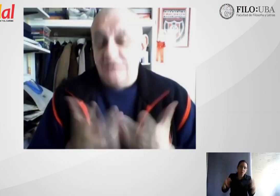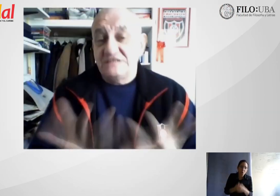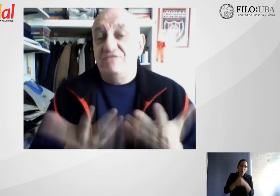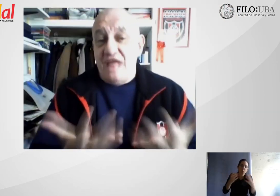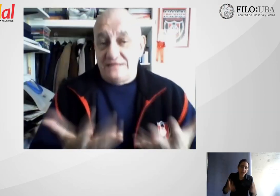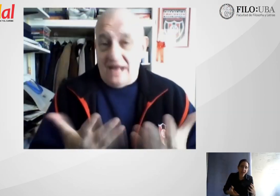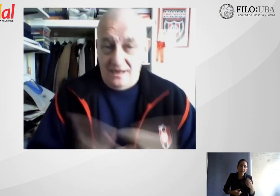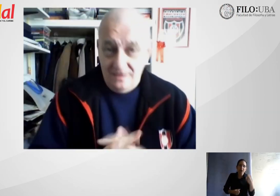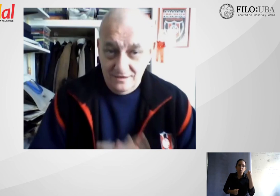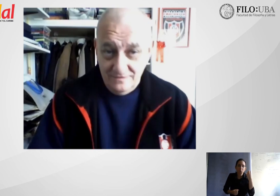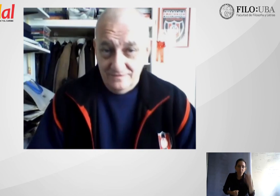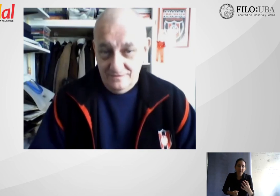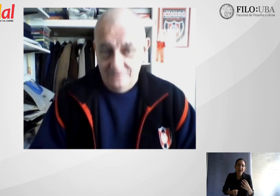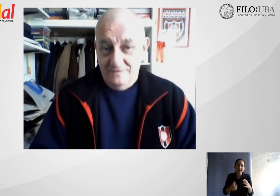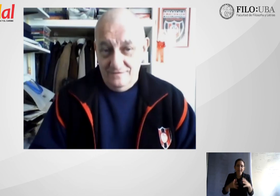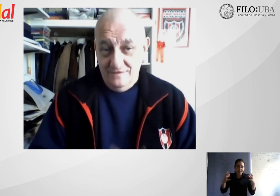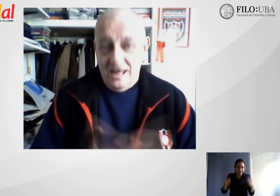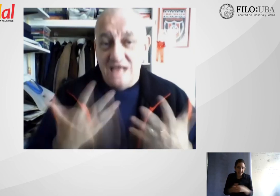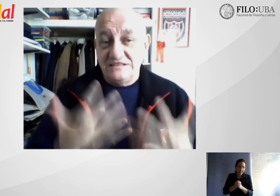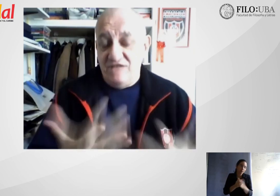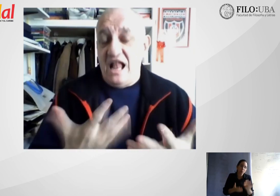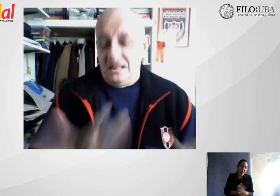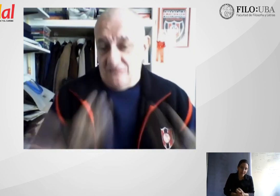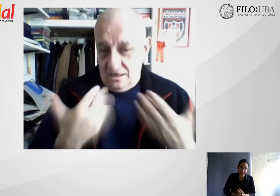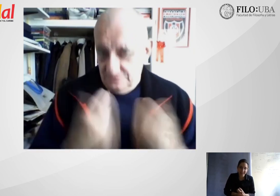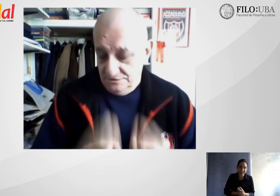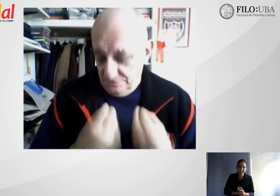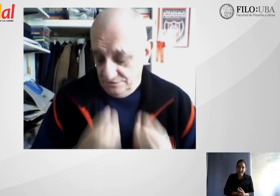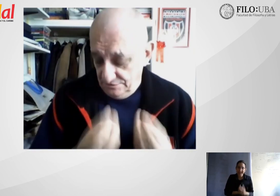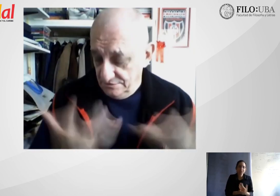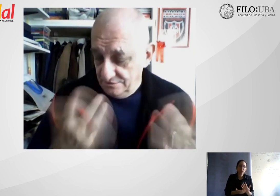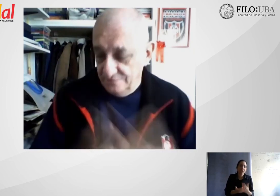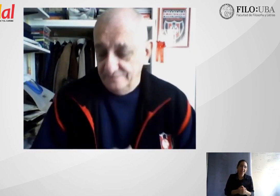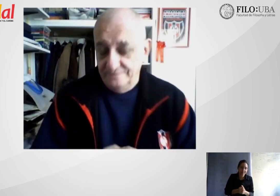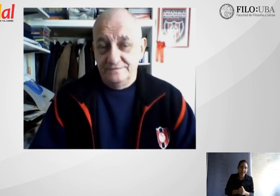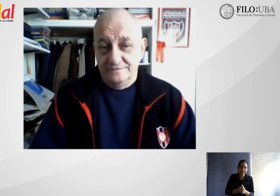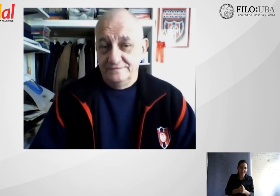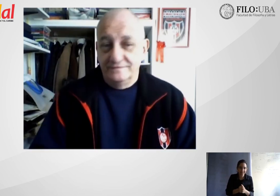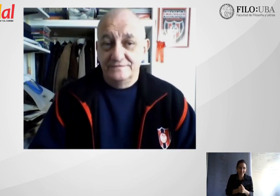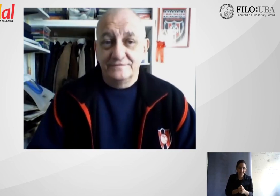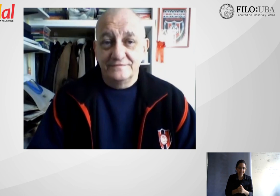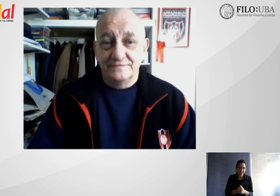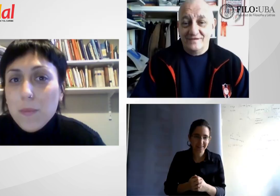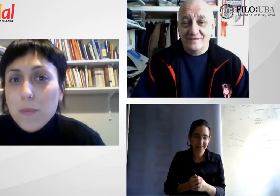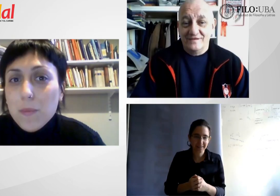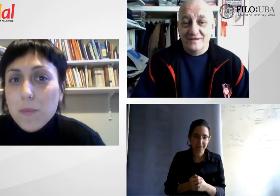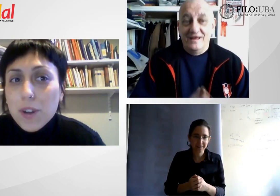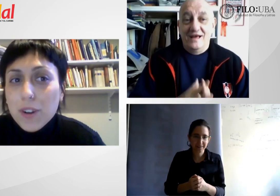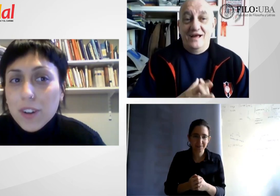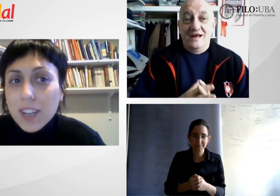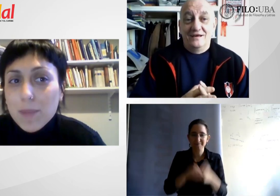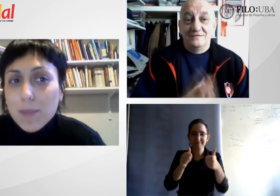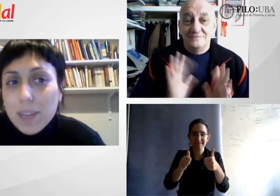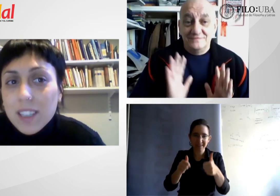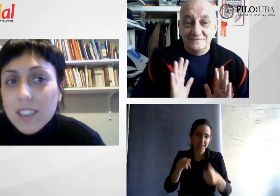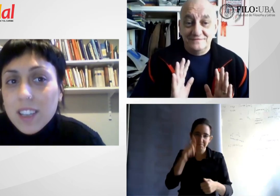como unir, juntar, vincular. Eso es lo que hace falta. Bueno,